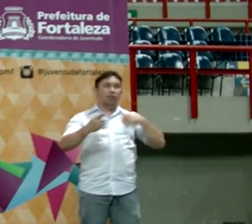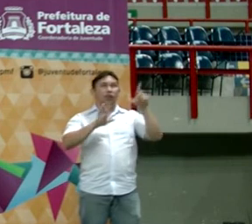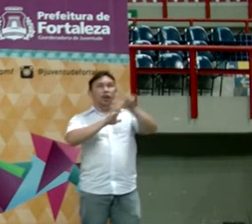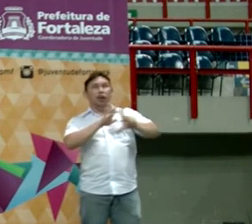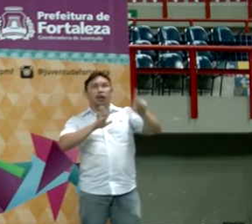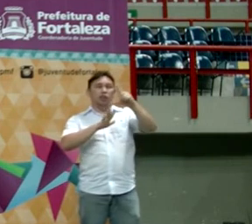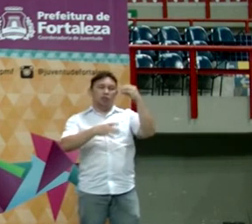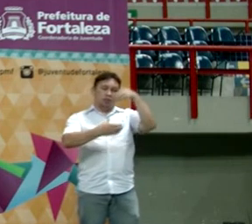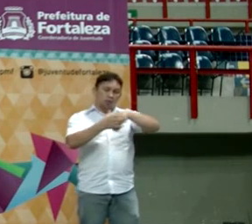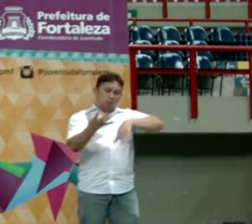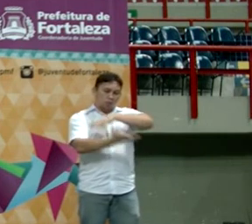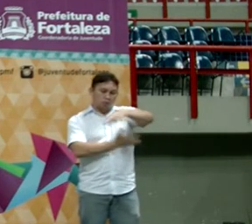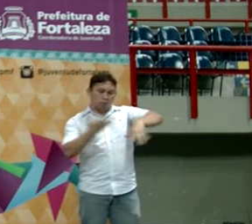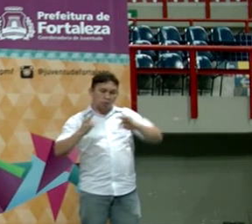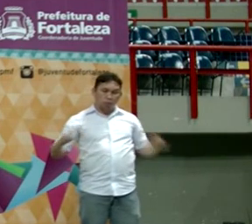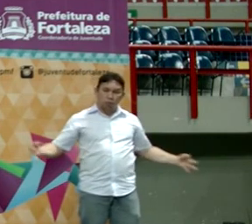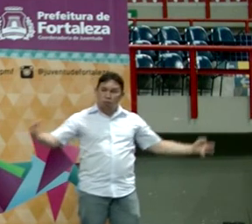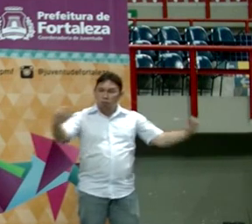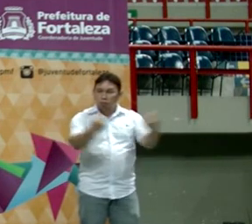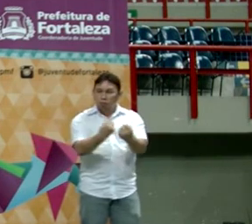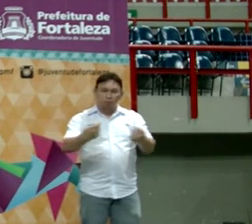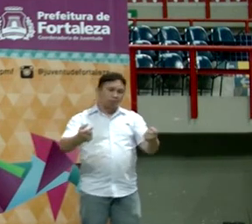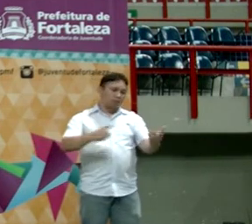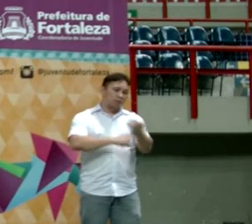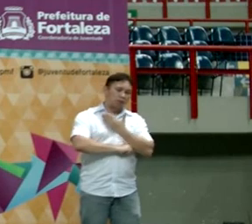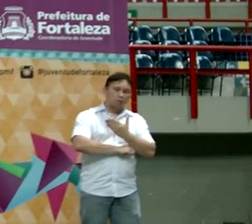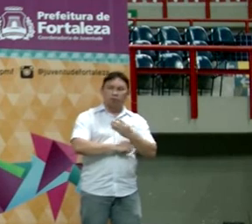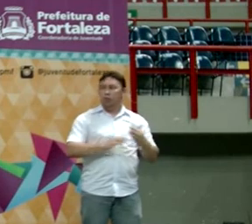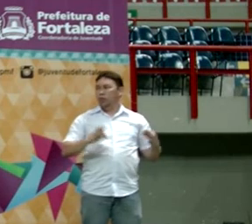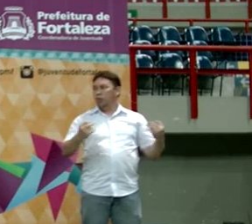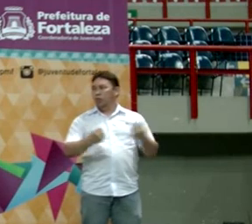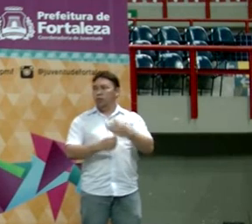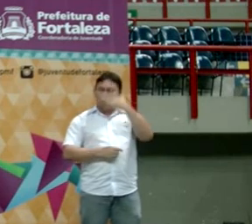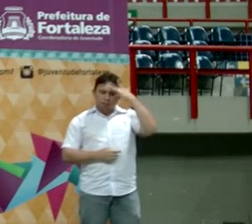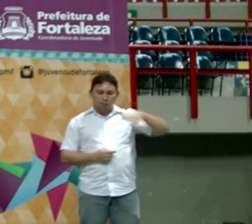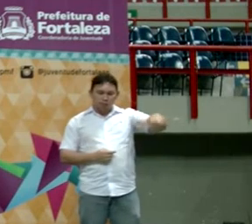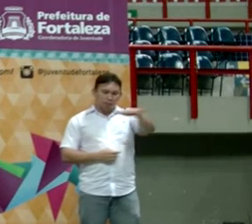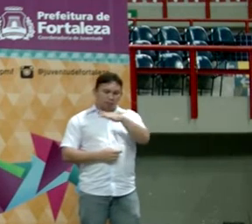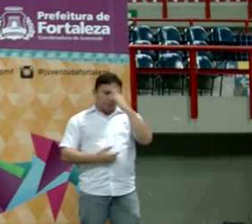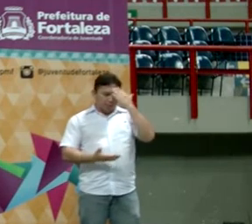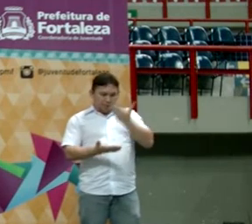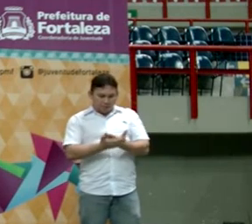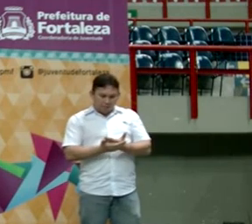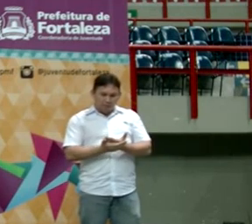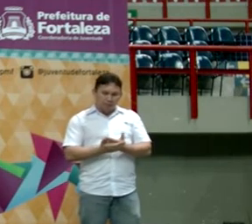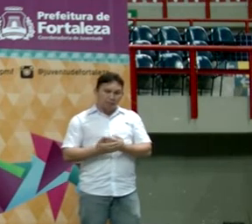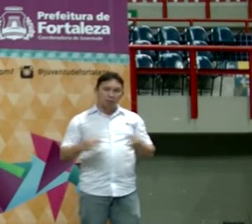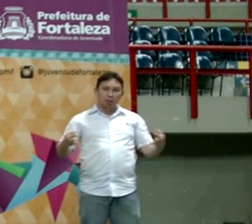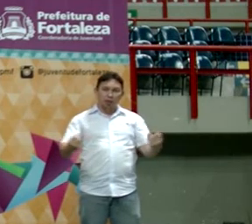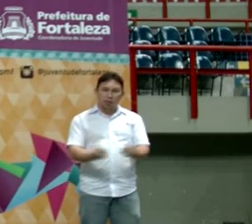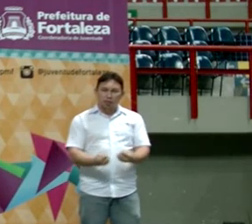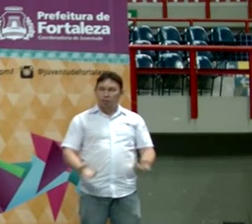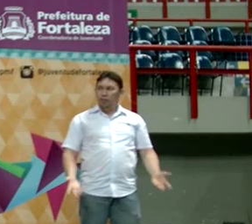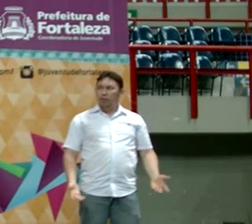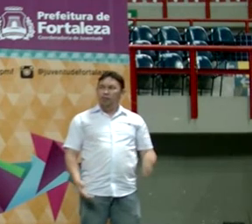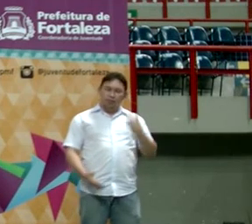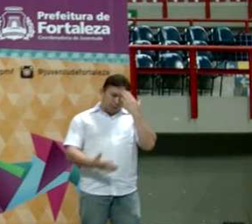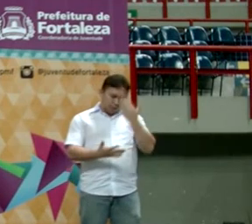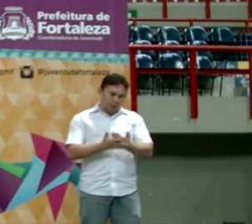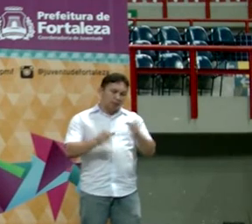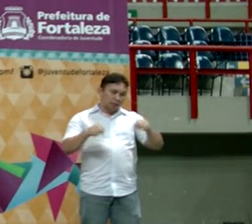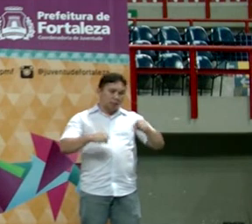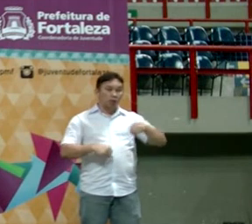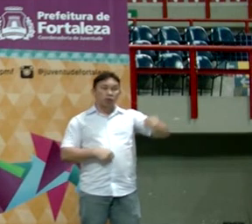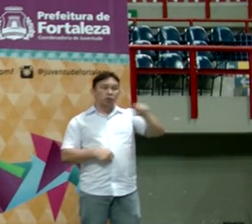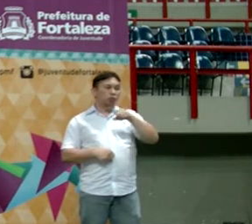que a revolução foi feita por todos e em benefício de todos, o povo acreditava que era para todo mundo?